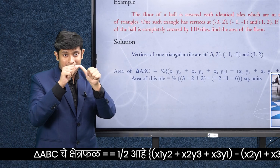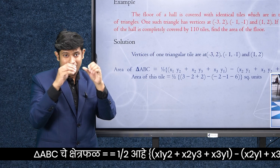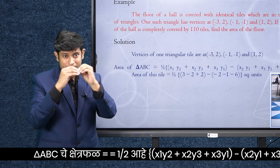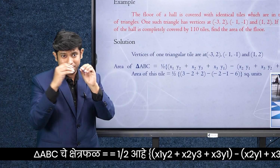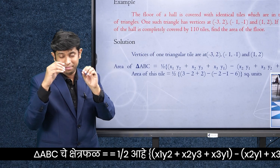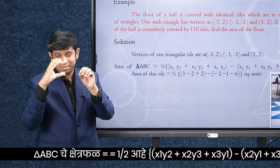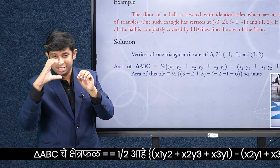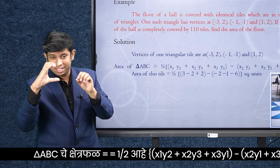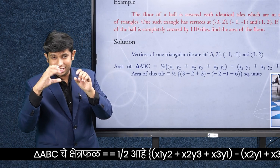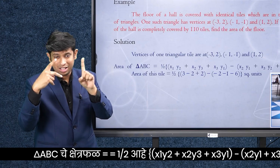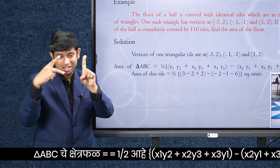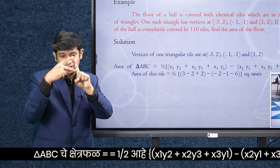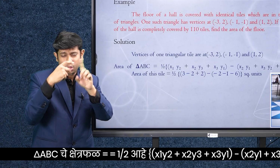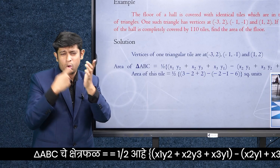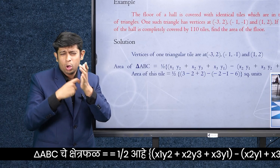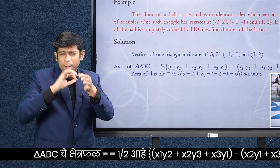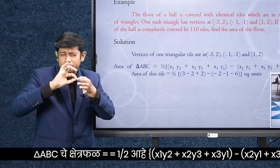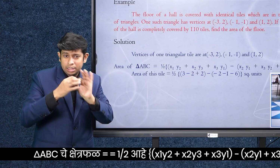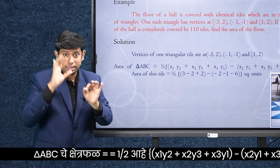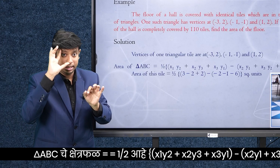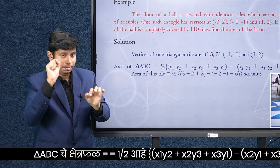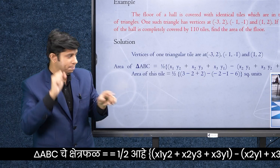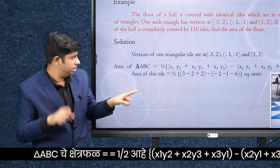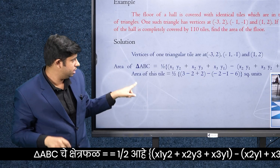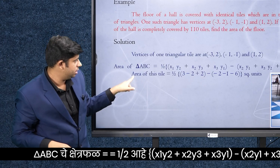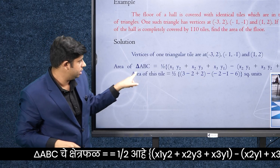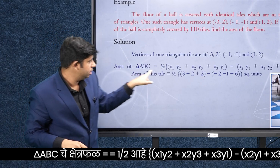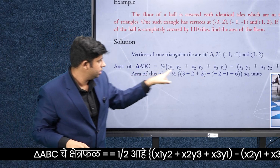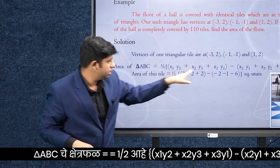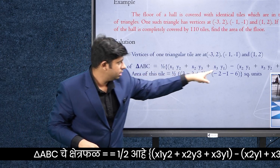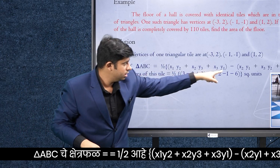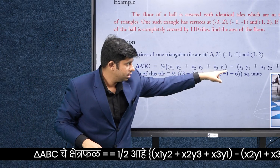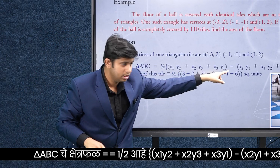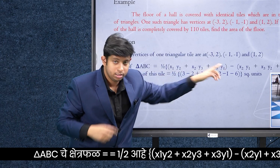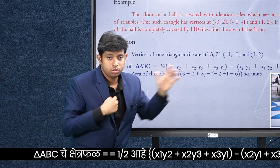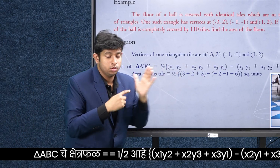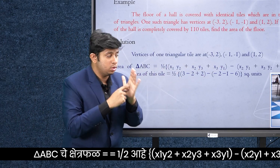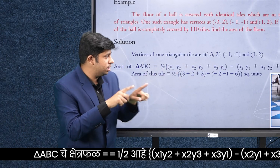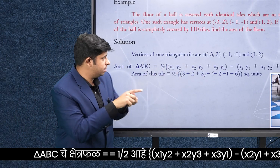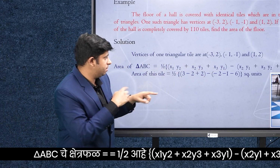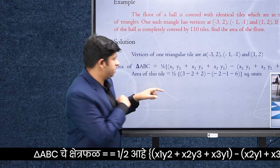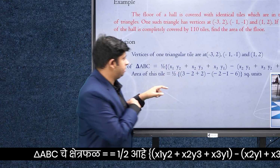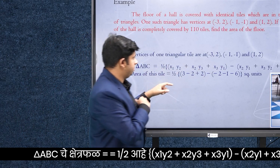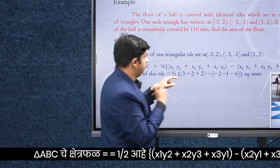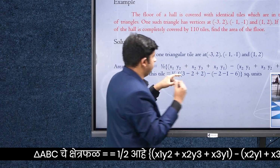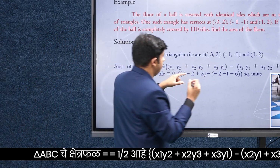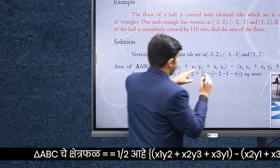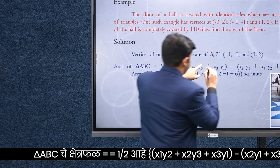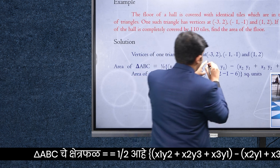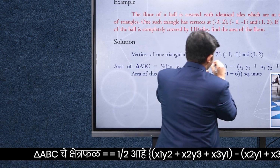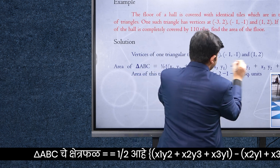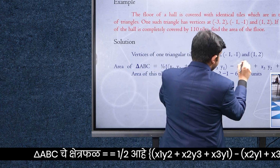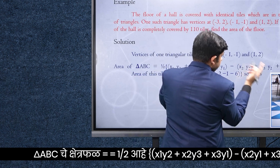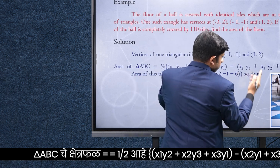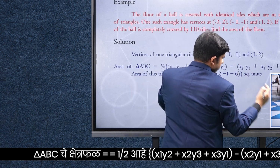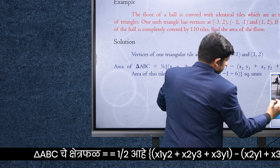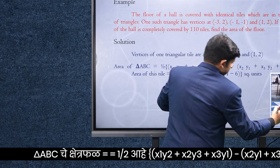डेल्टा ABC चे क्षेत्रफळ इक्वल्स हाफ आहे x1/2 + x2/3 + x3/1 - x2/1